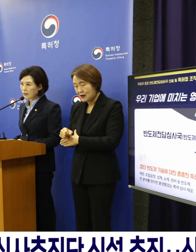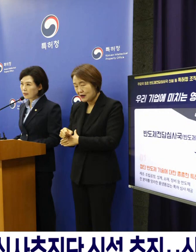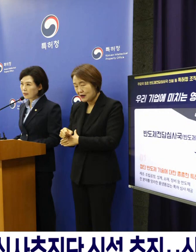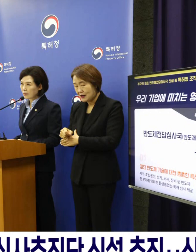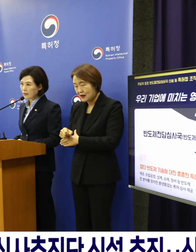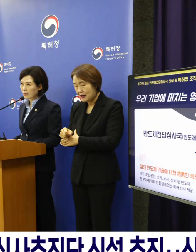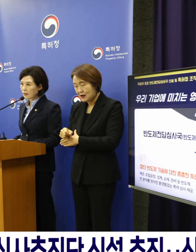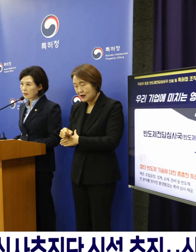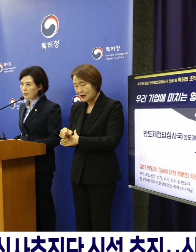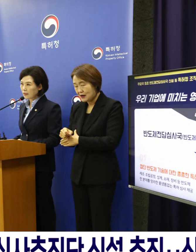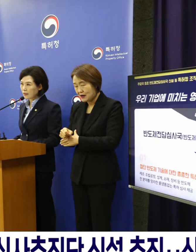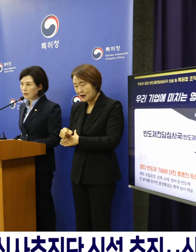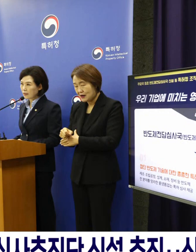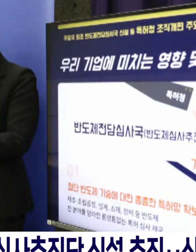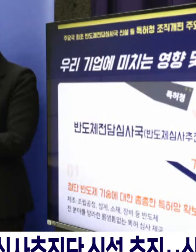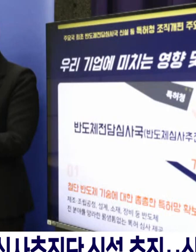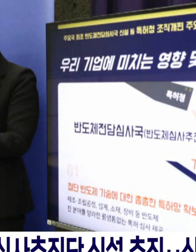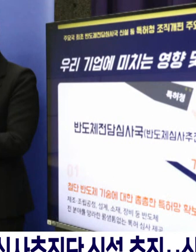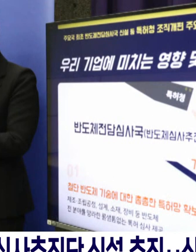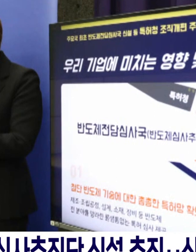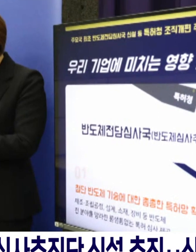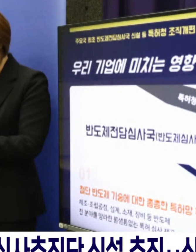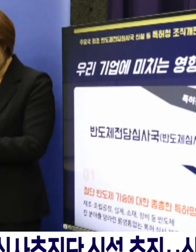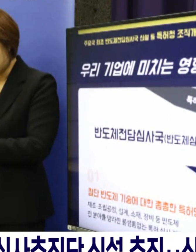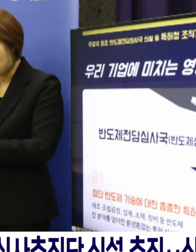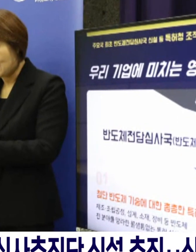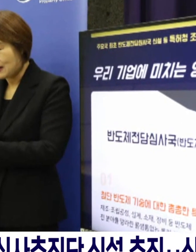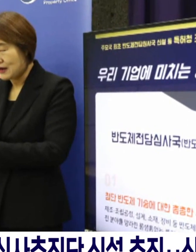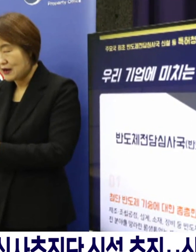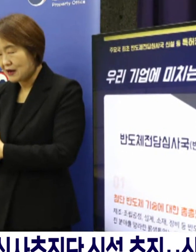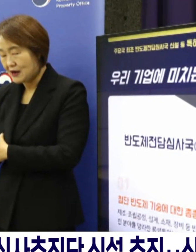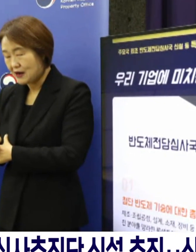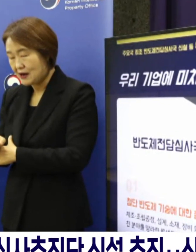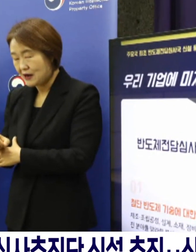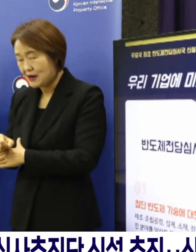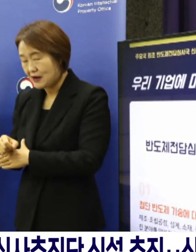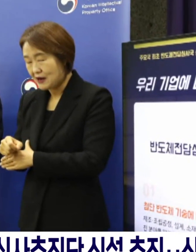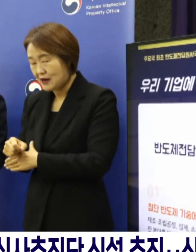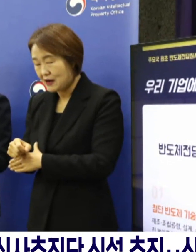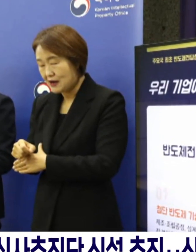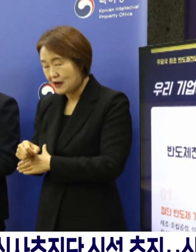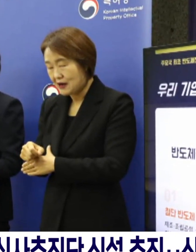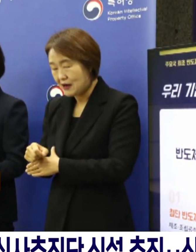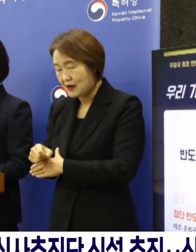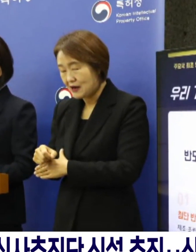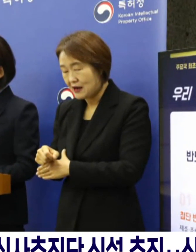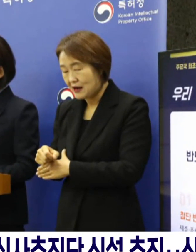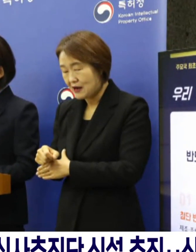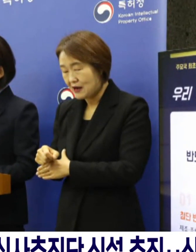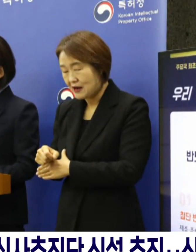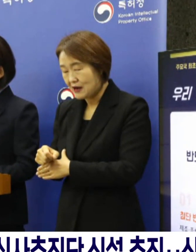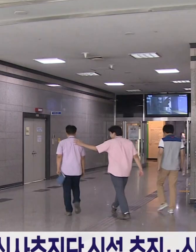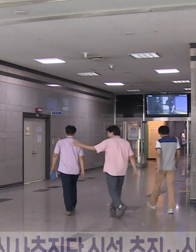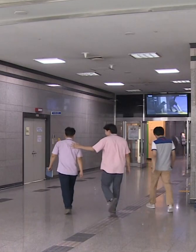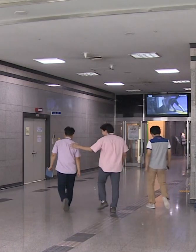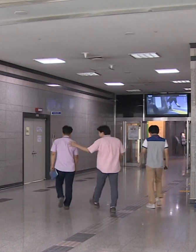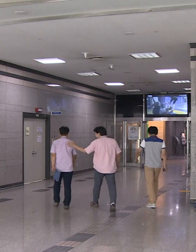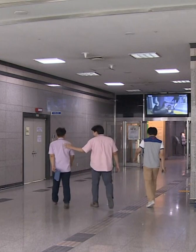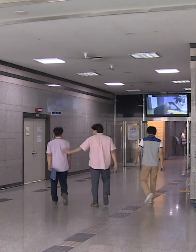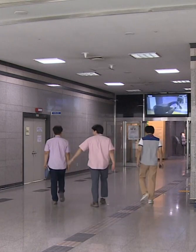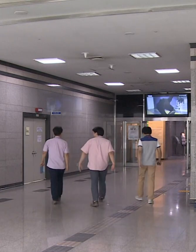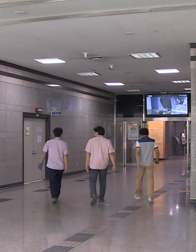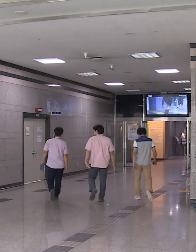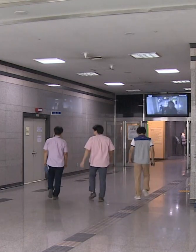5국에서 6국으로 확대 개편되며 특허청은 백예순 7명의 전감심사관에 투입해 우리 기업들이